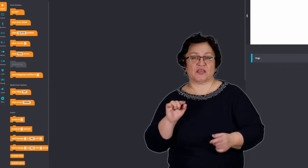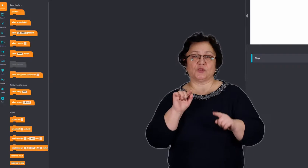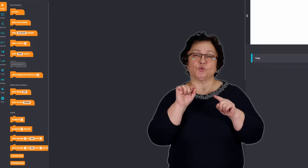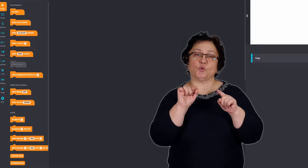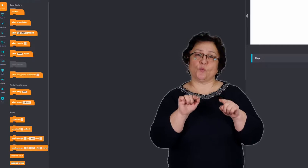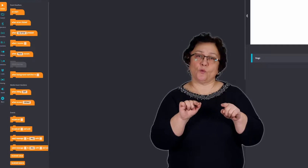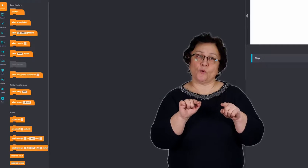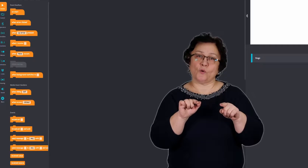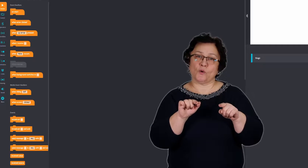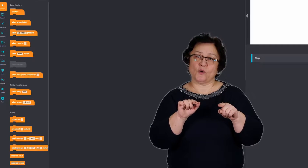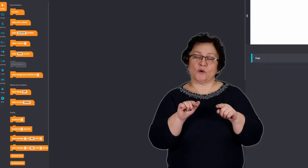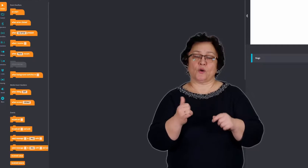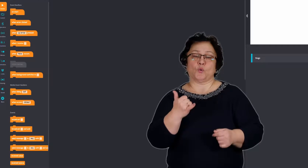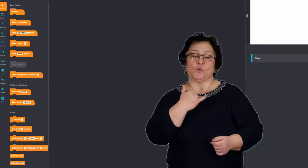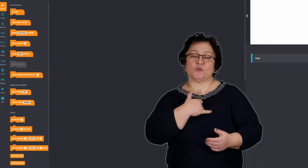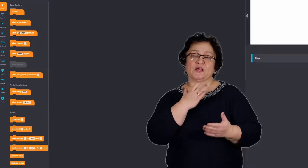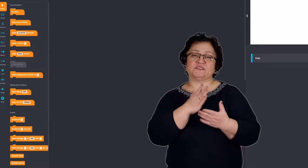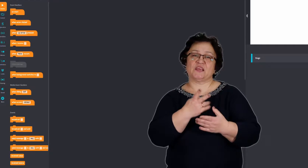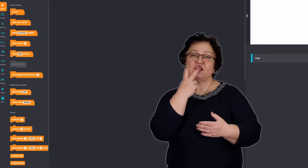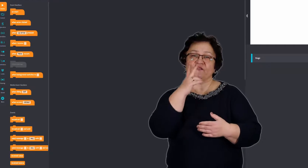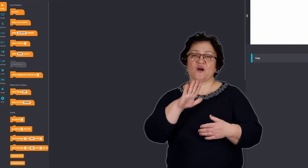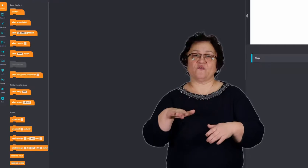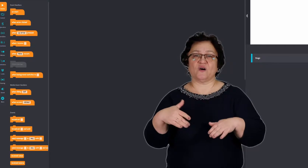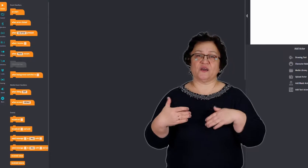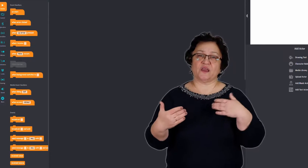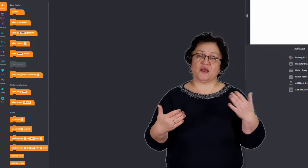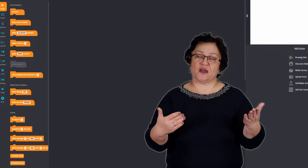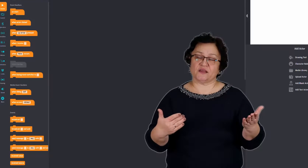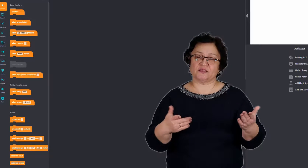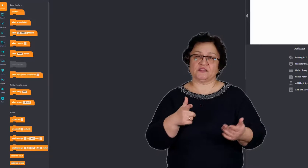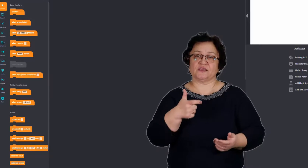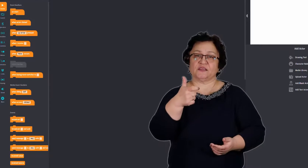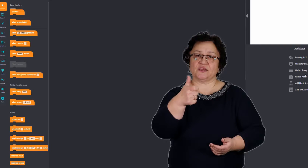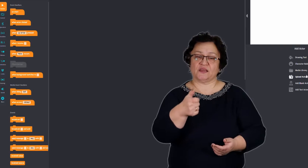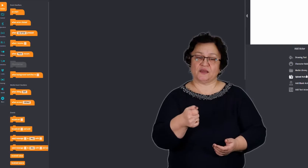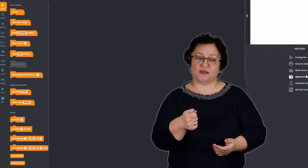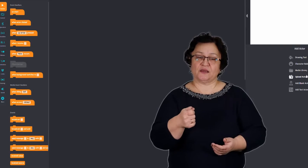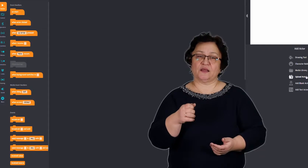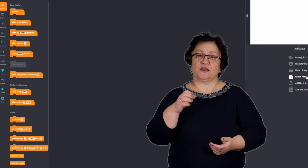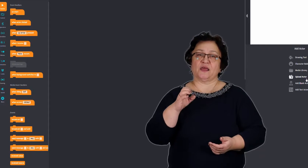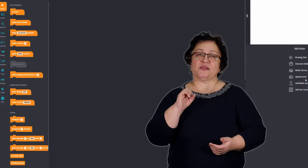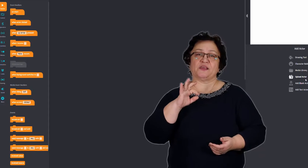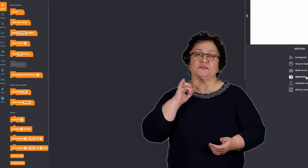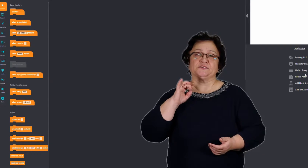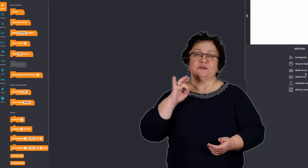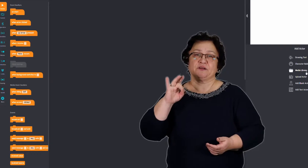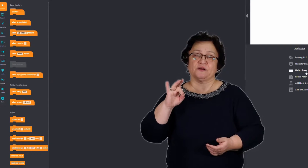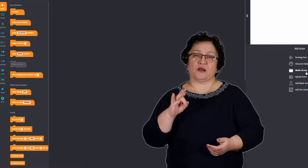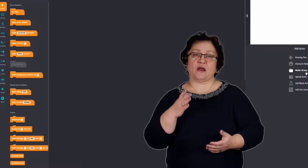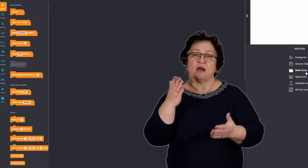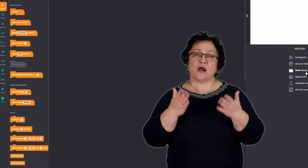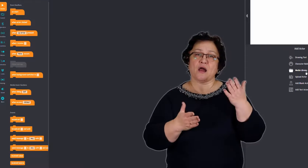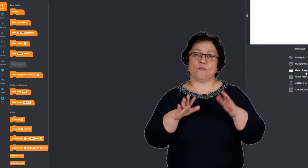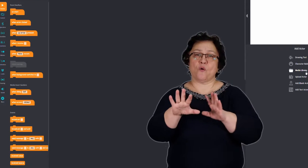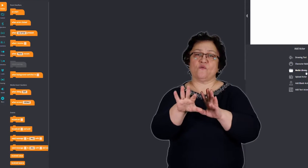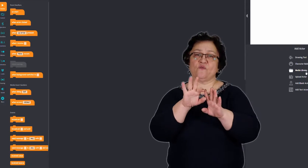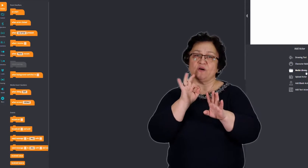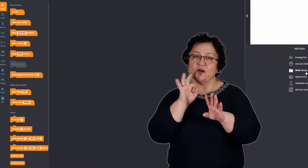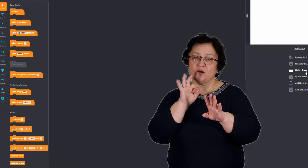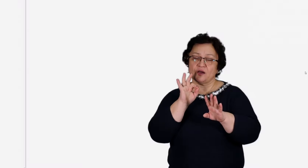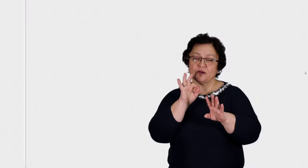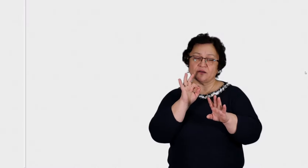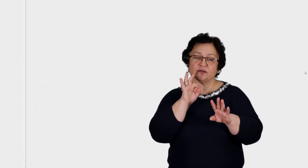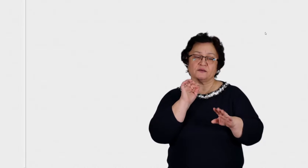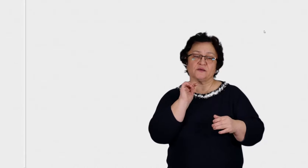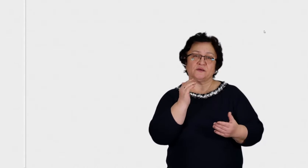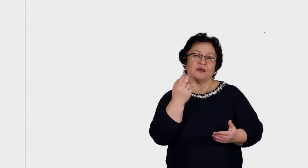Тому тут у нас є два варіанти. Ти натискаєш Add Actor і або вибираєш